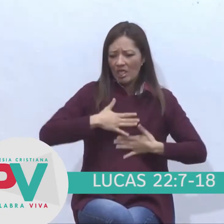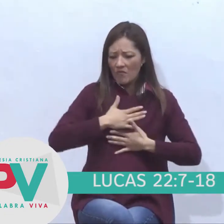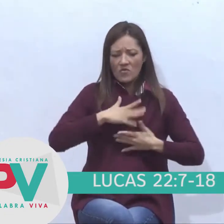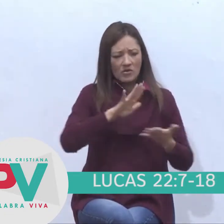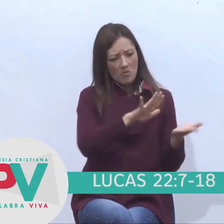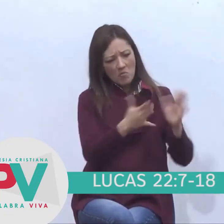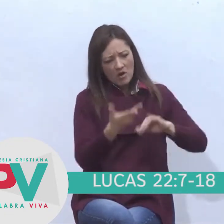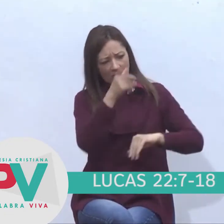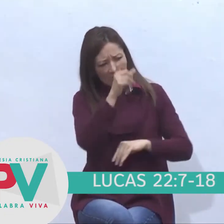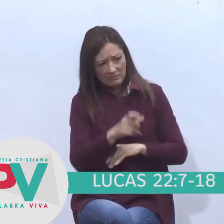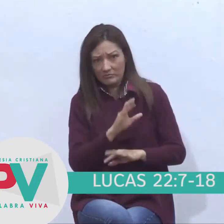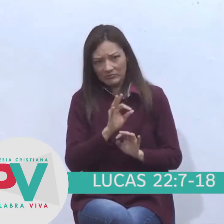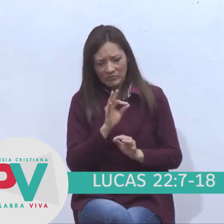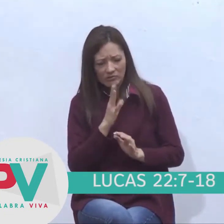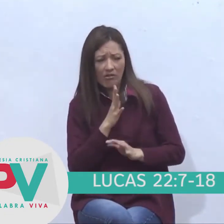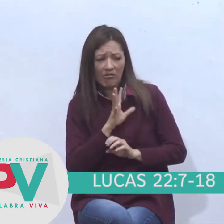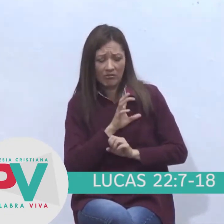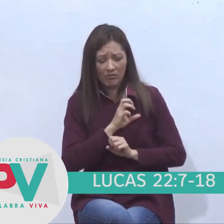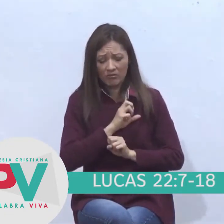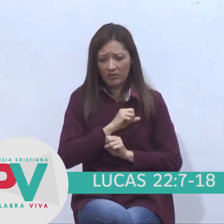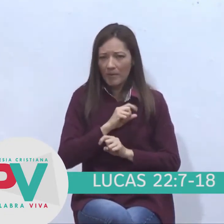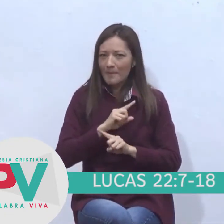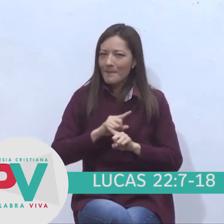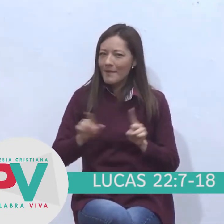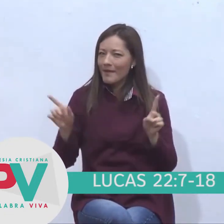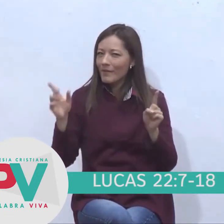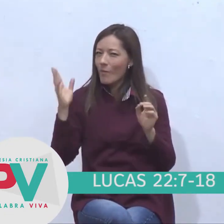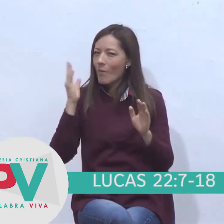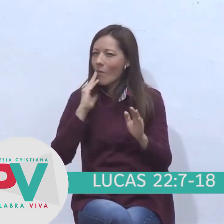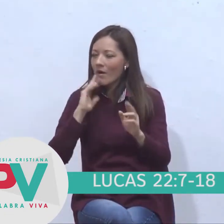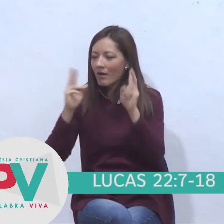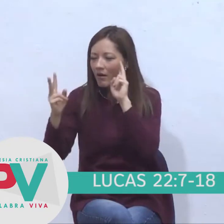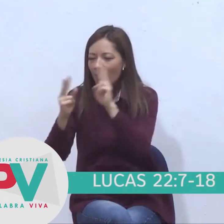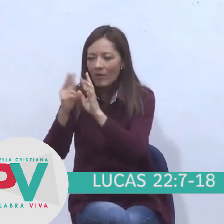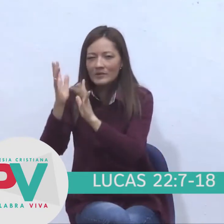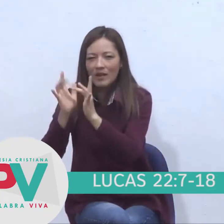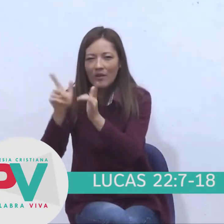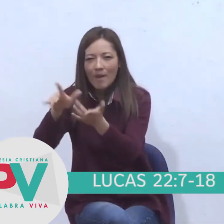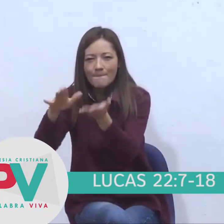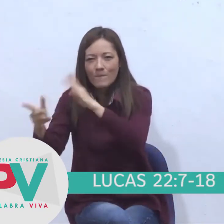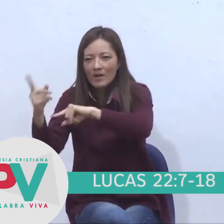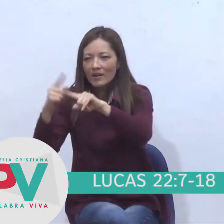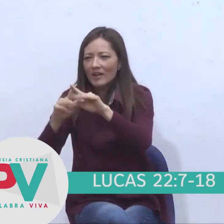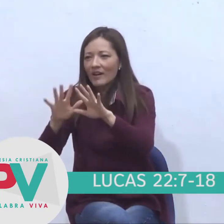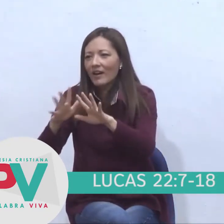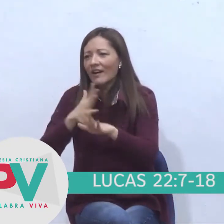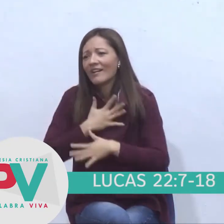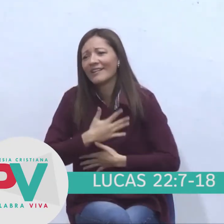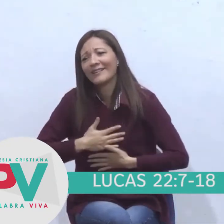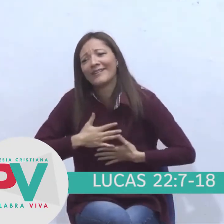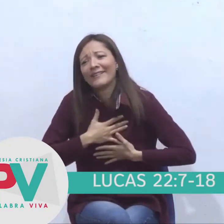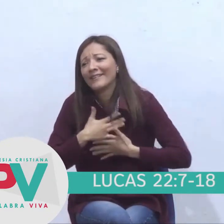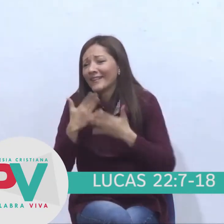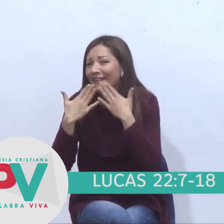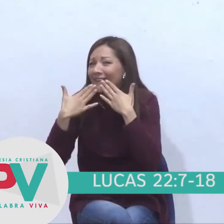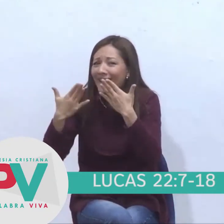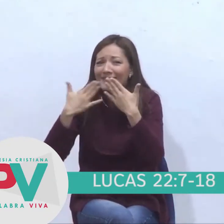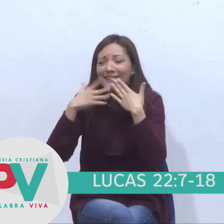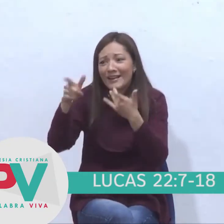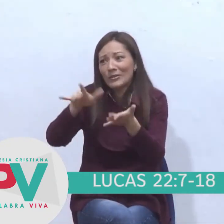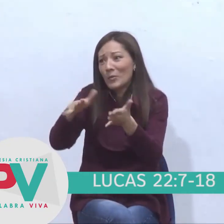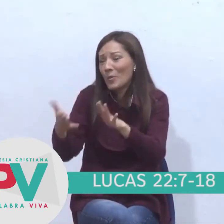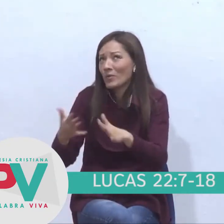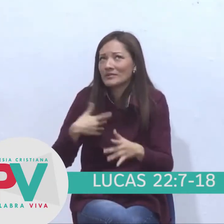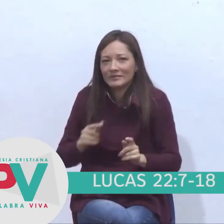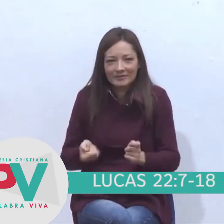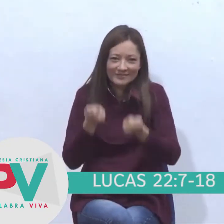Jesús. Gracias por morir, Señor. Gracias, gracias. Y dice: porque os digo, versículo